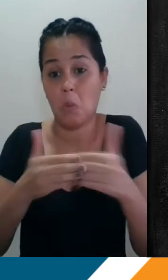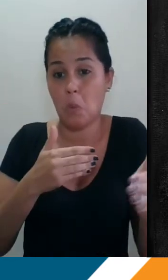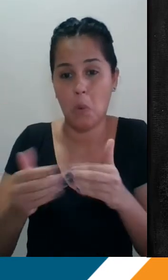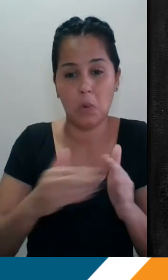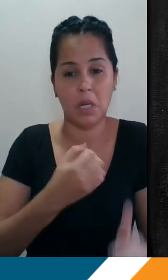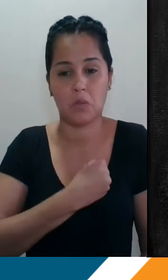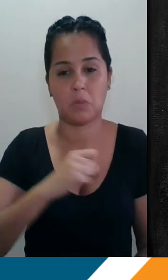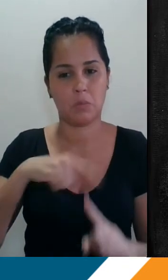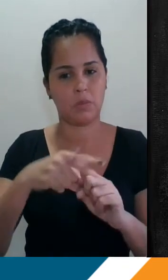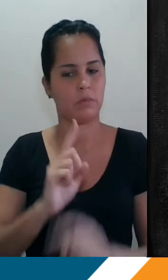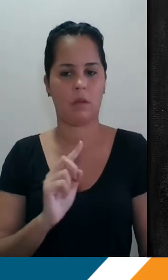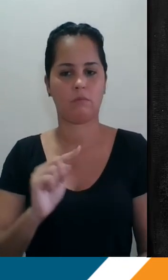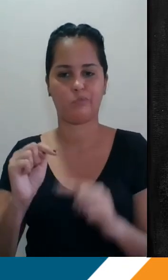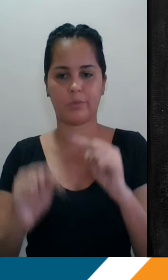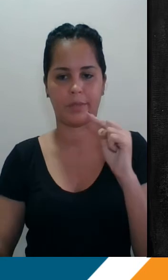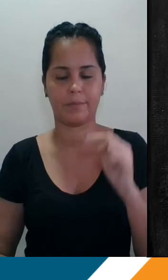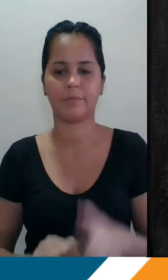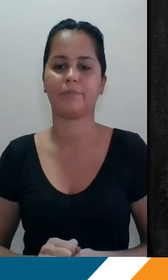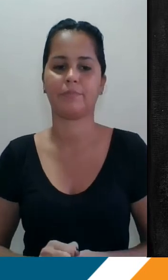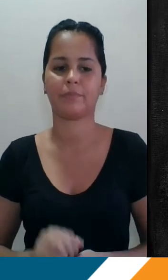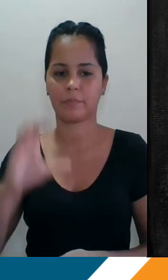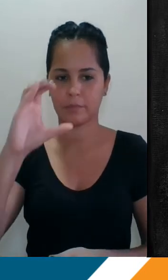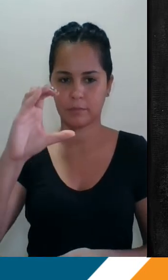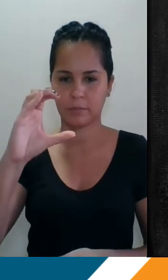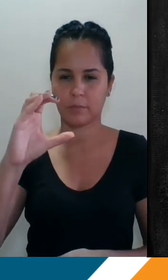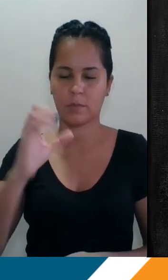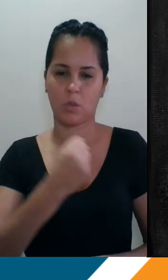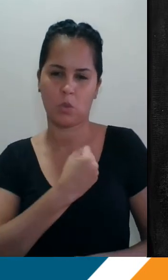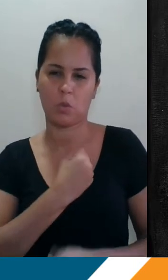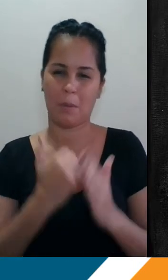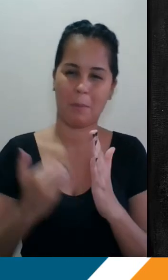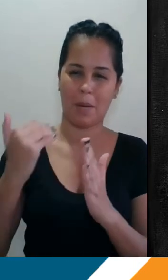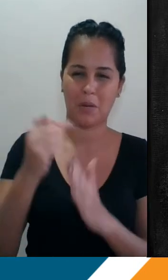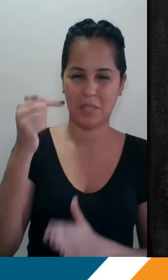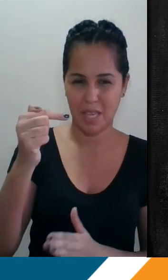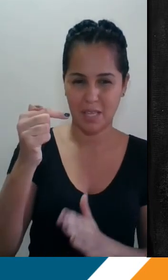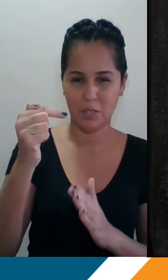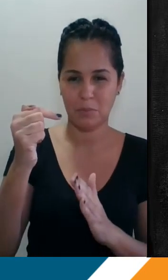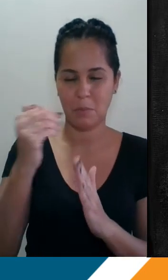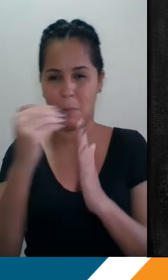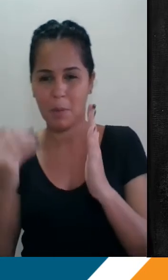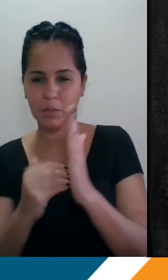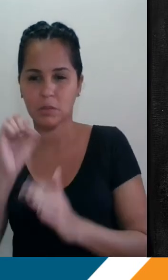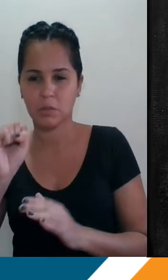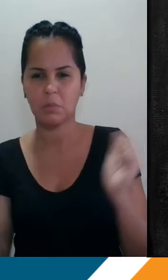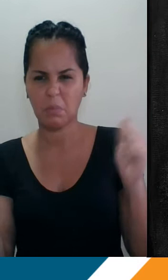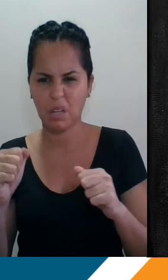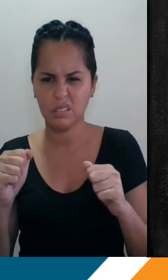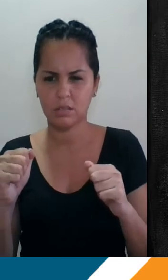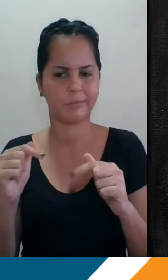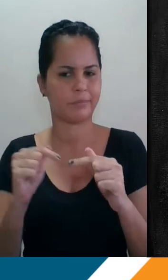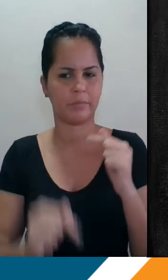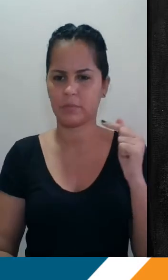valor positivo. Tá bom? Vamos ver. O item C, valores maiores que 7 menores que 8. Isso, a princípio, não faz muito